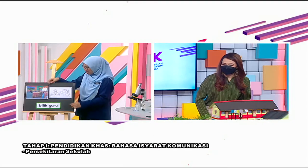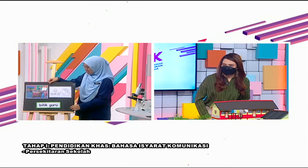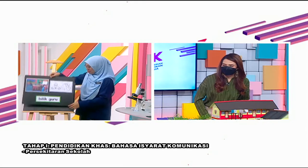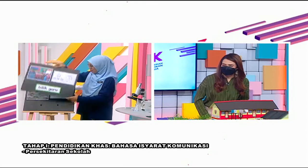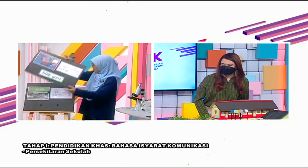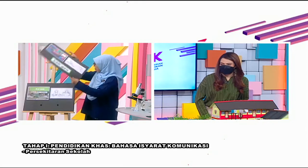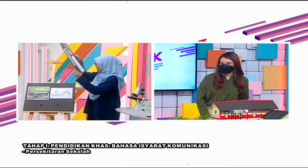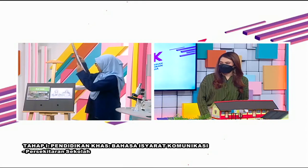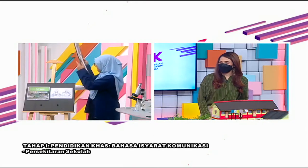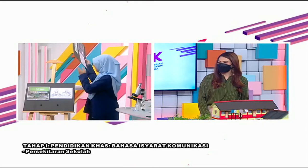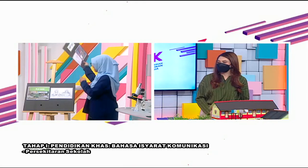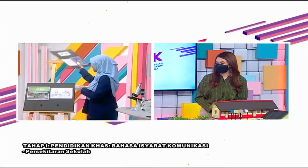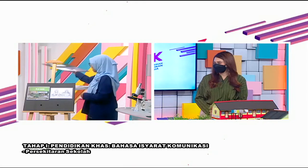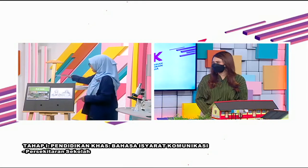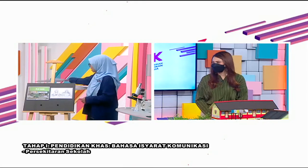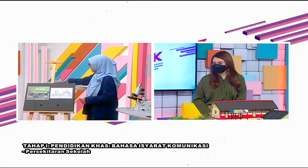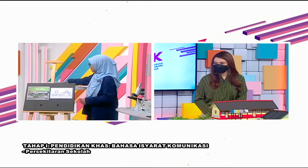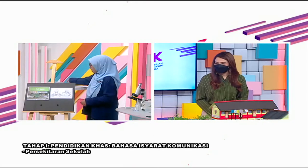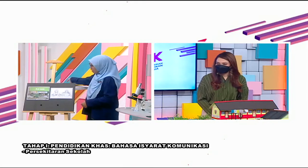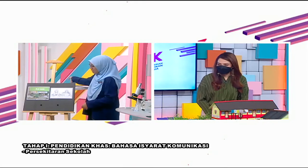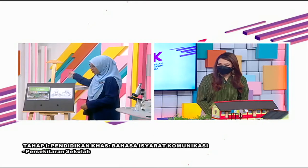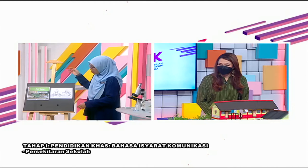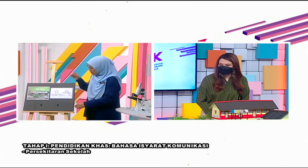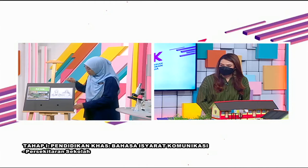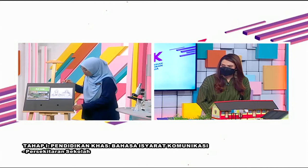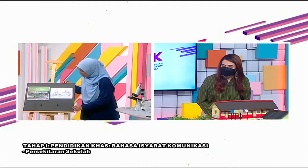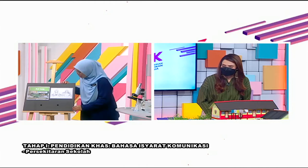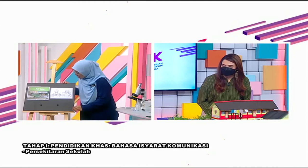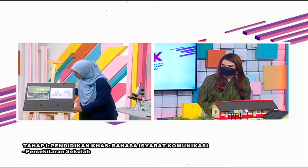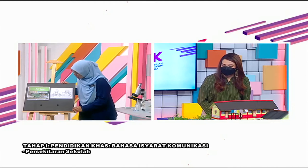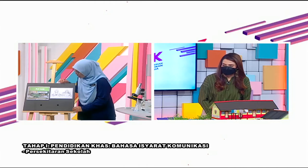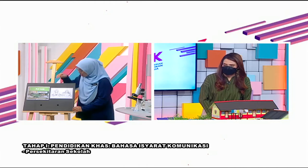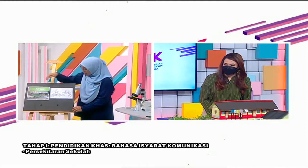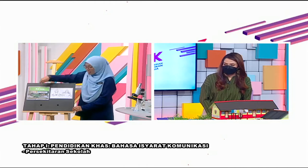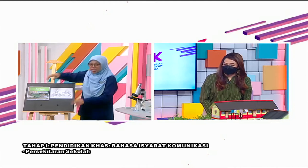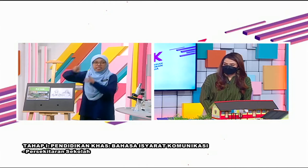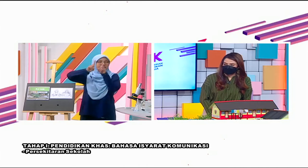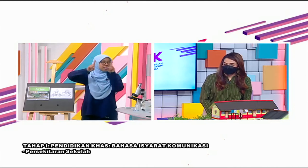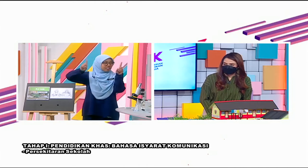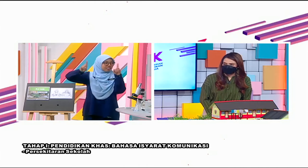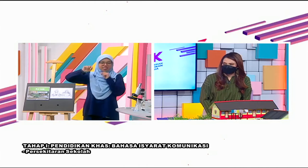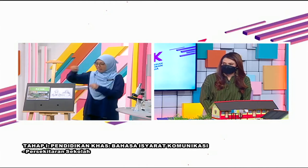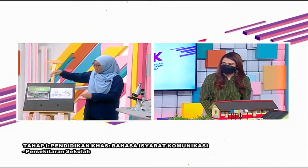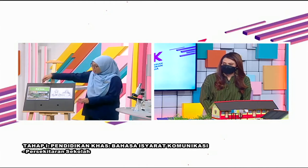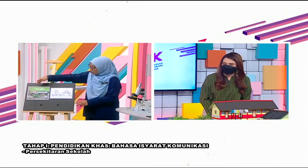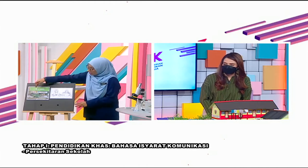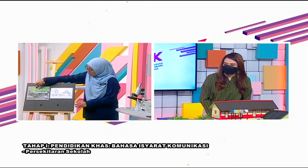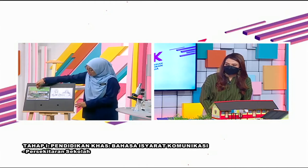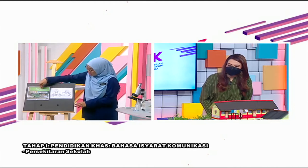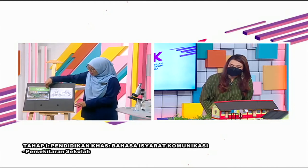Eli. Okey. Okey, sekarang ni kita ada gambar dekat sini, dekat dinding ni, dia dah tulis dah kat sini.